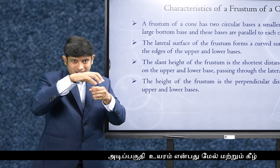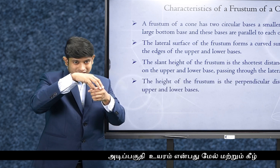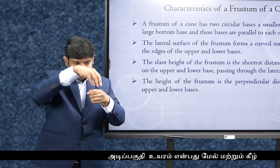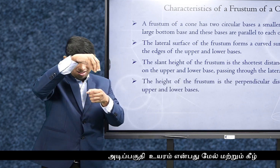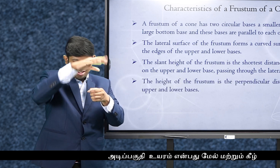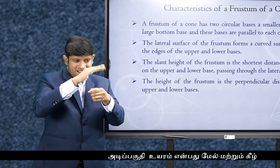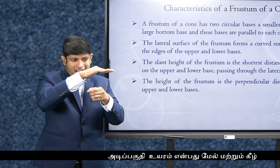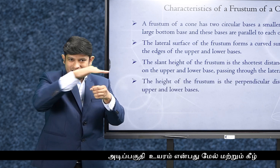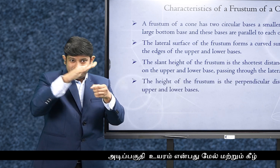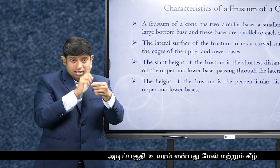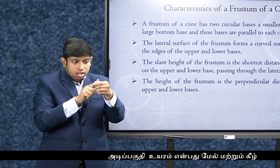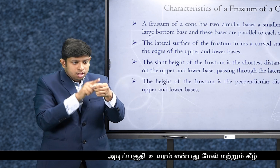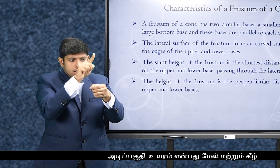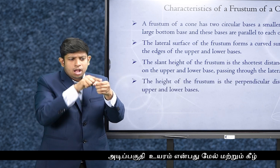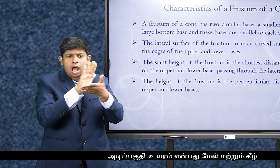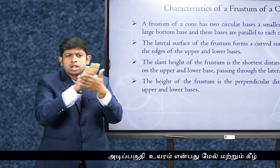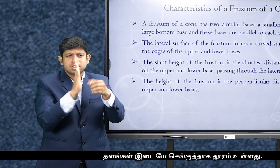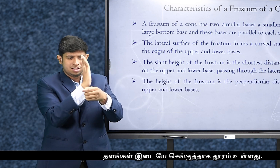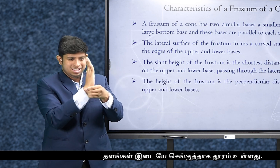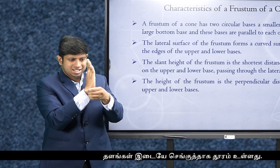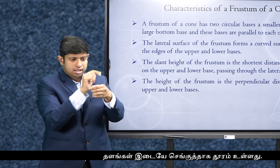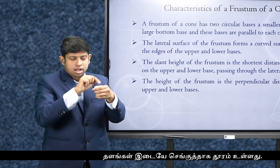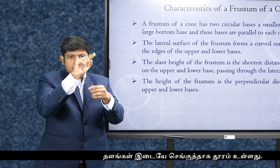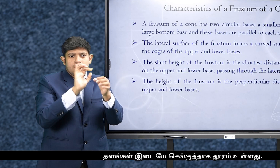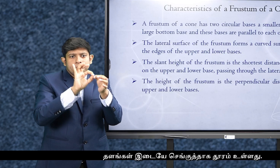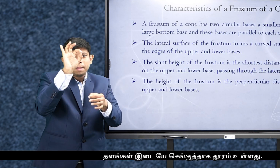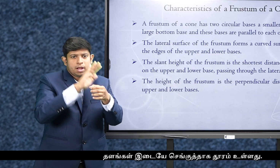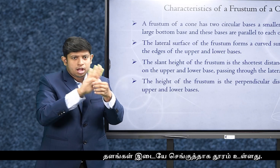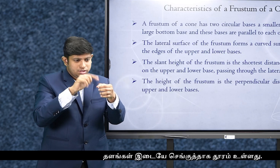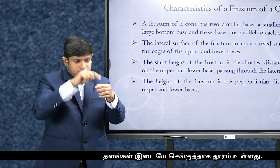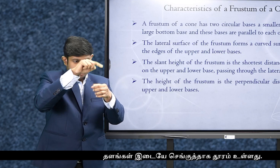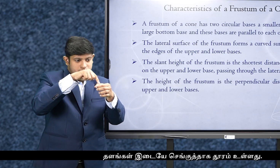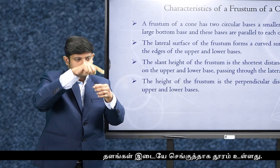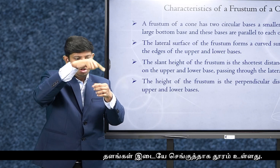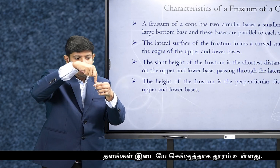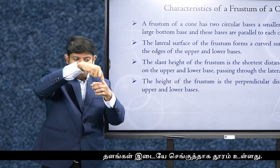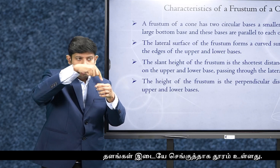அடிகண்டம் உயரம் என்பது மேல் மற்றும் கீழ்த்தளங்கள் இடையே செங்குத்தாக தூரம் உள்ளது.